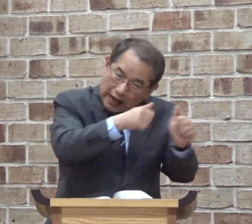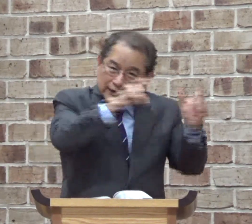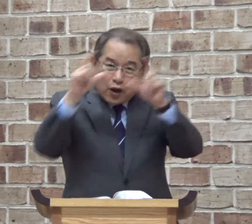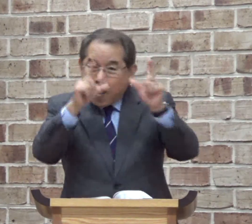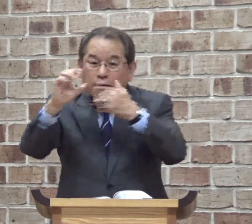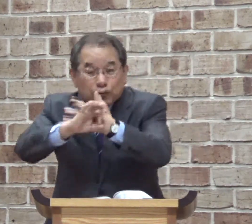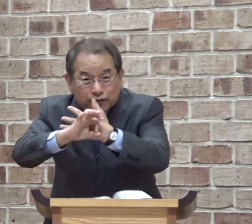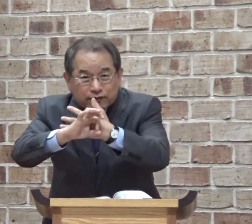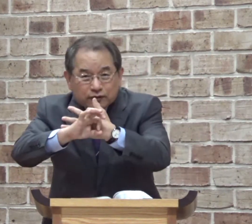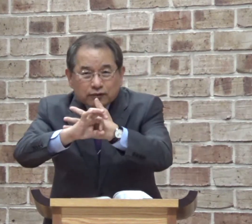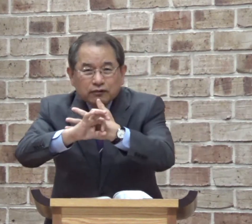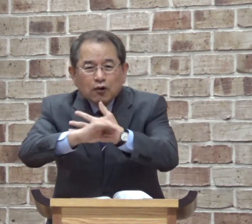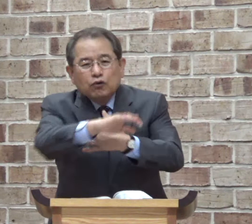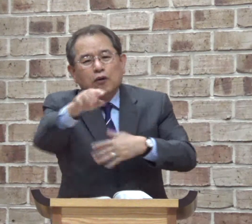예수님의 삶 가운데